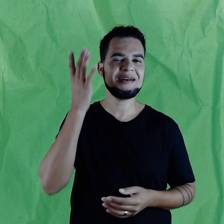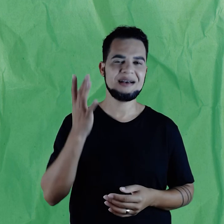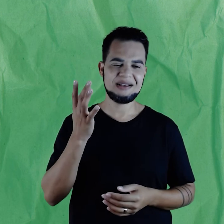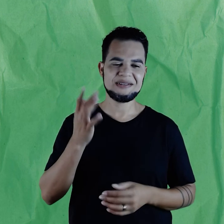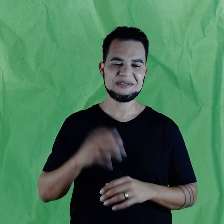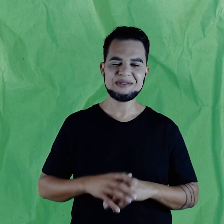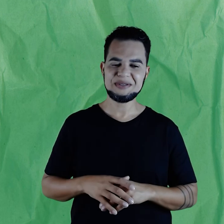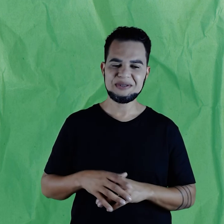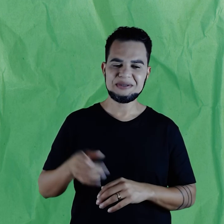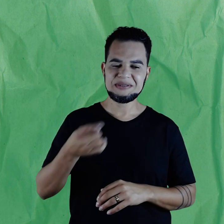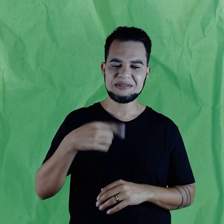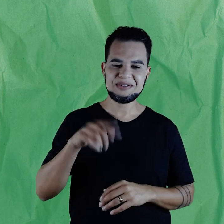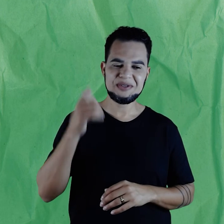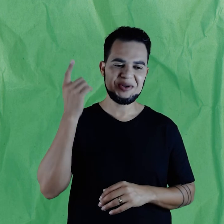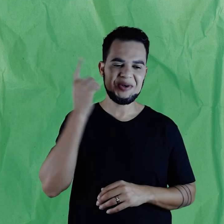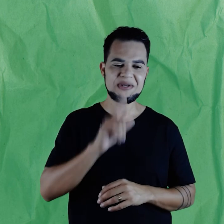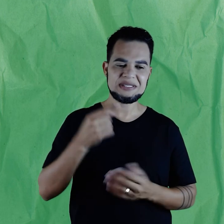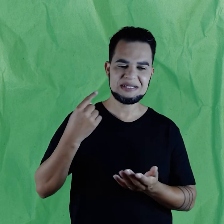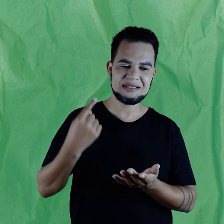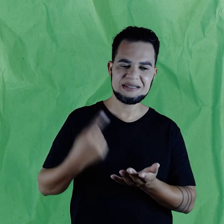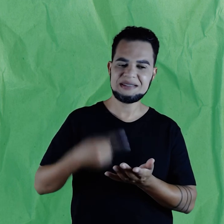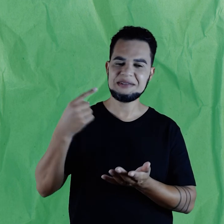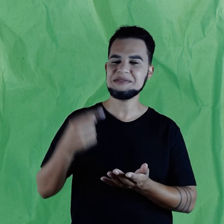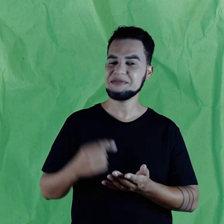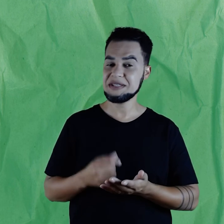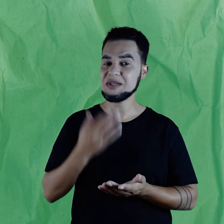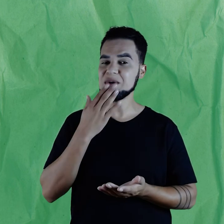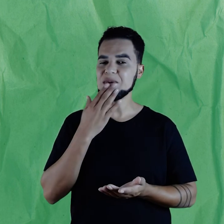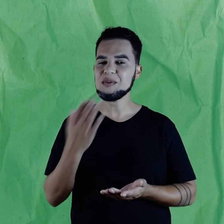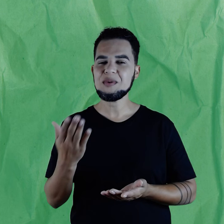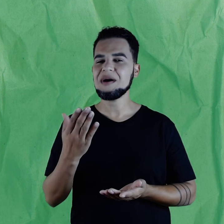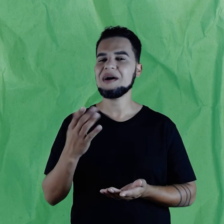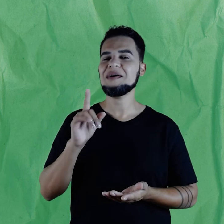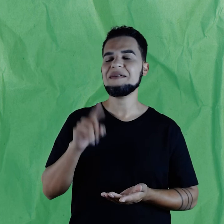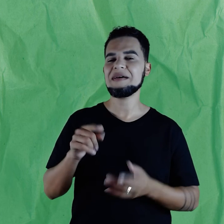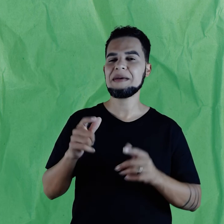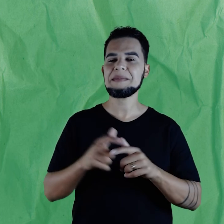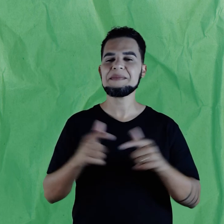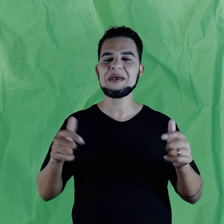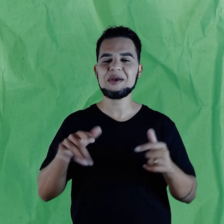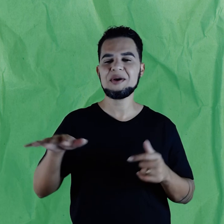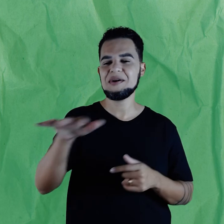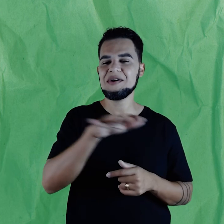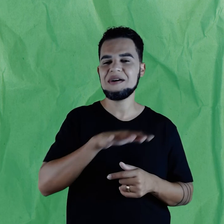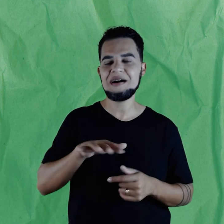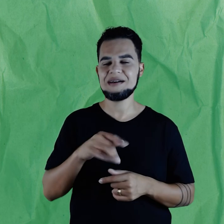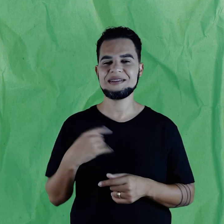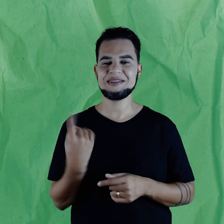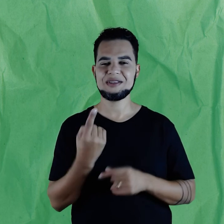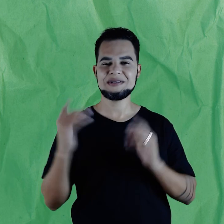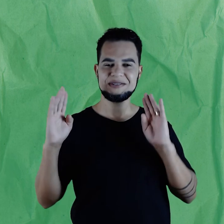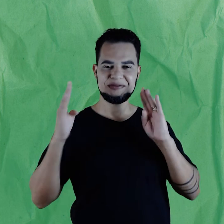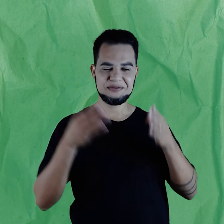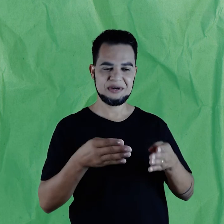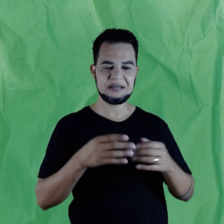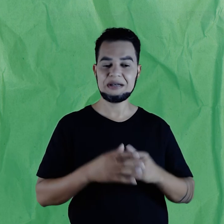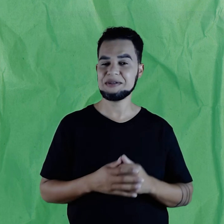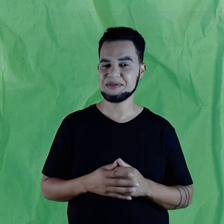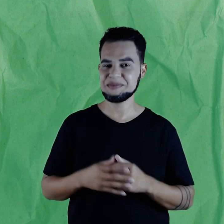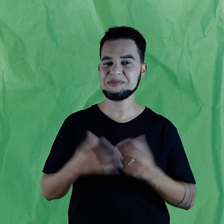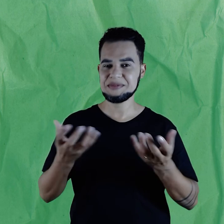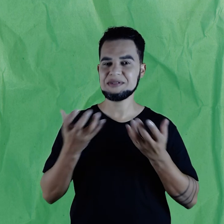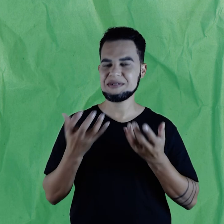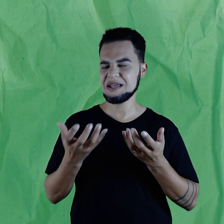fácil da gente definir qual será a maior área assim, que a gente vai estar focando. Eu quero